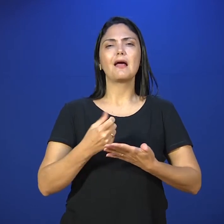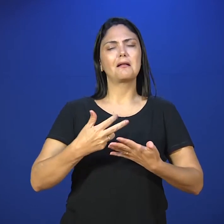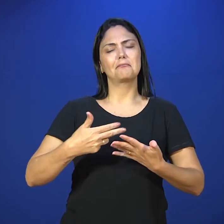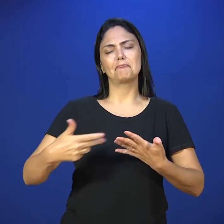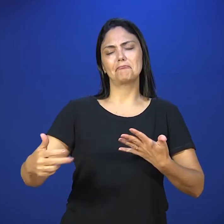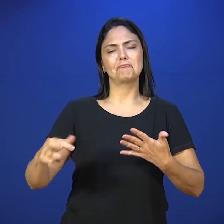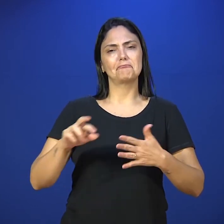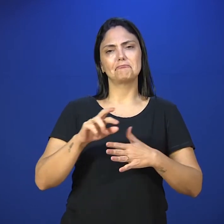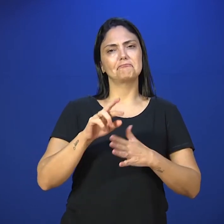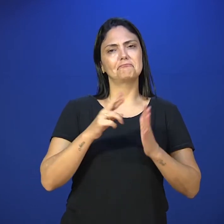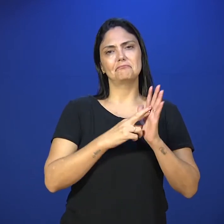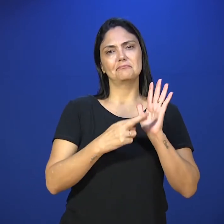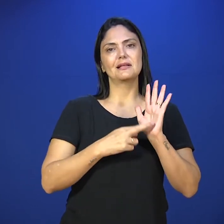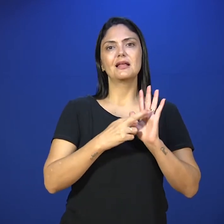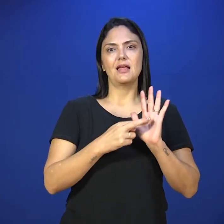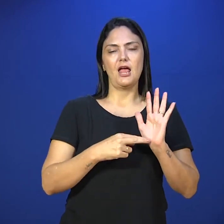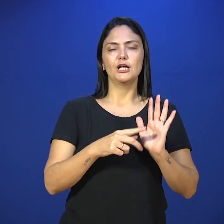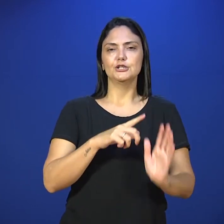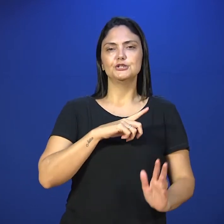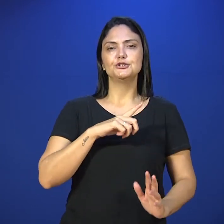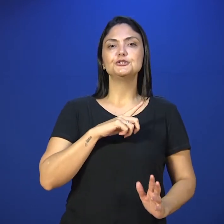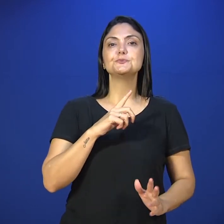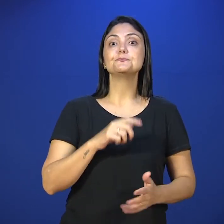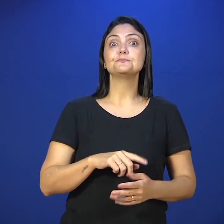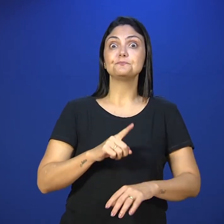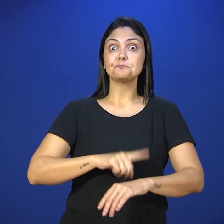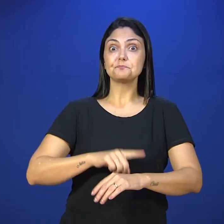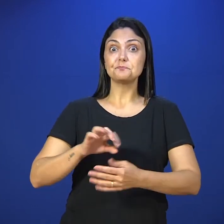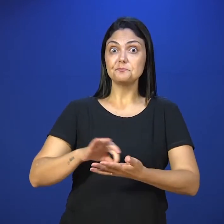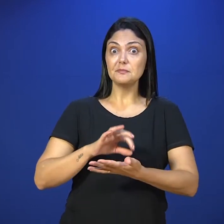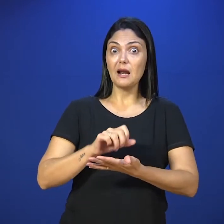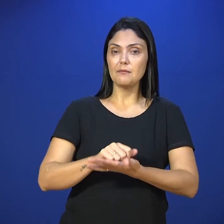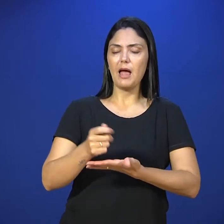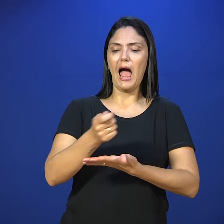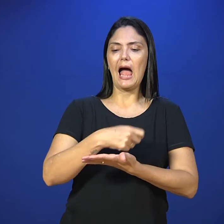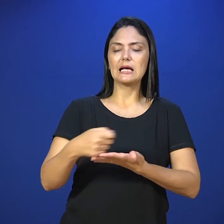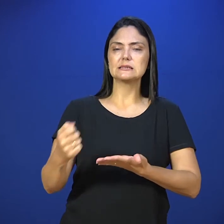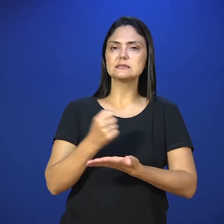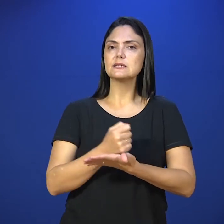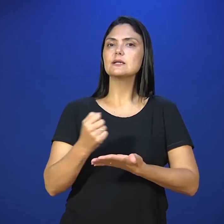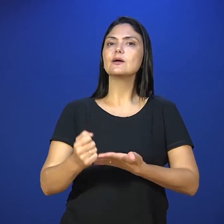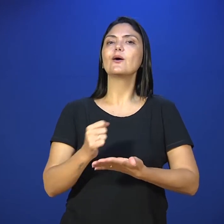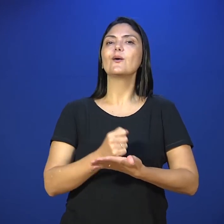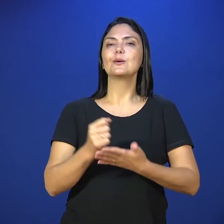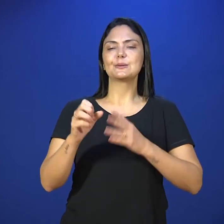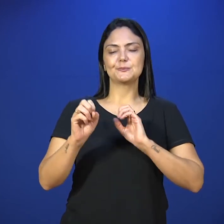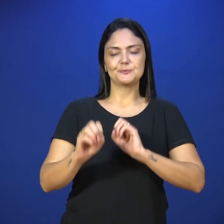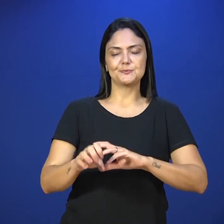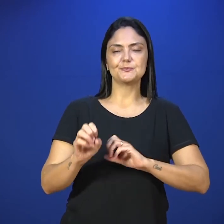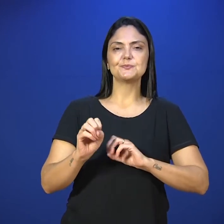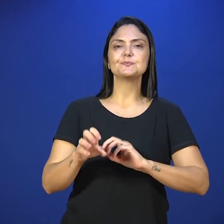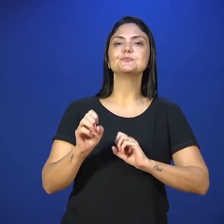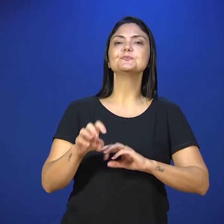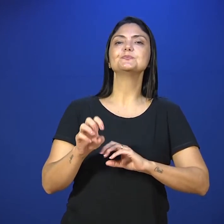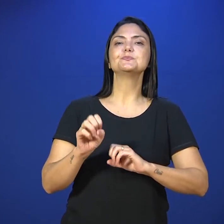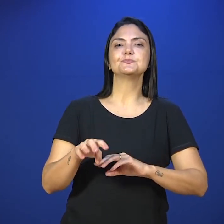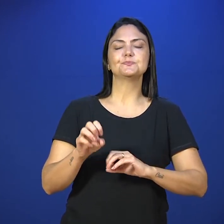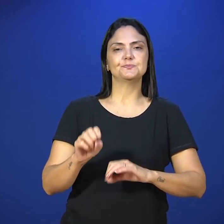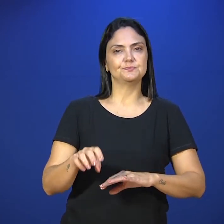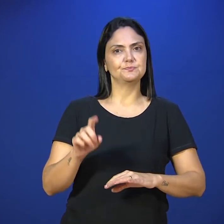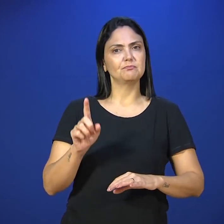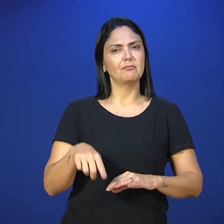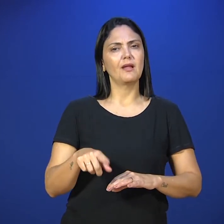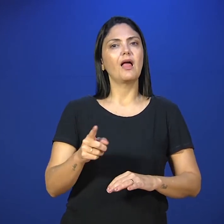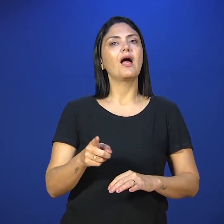normas. 9.1. No ato da matrícula será assinado o termo de adesão ao contrato de prestação de serviços